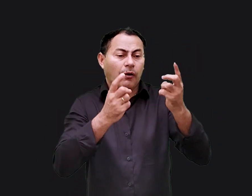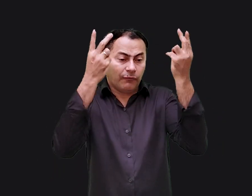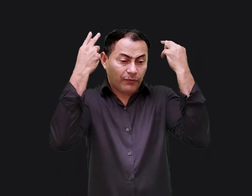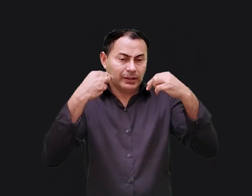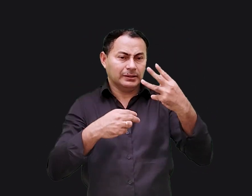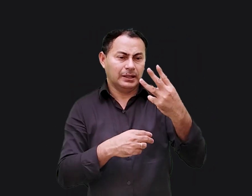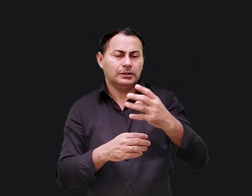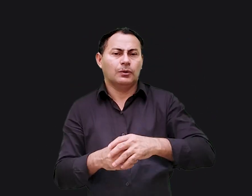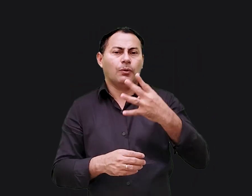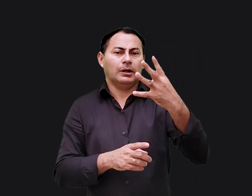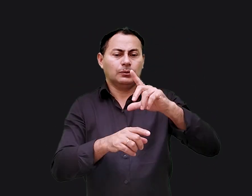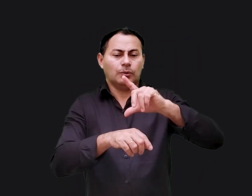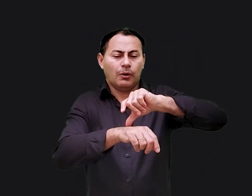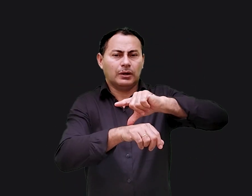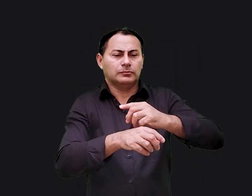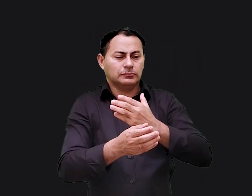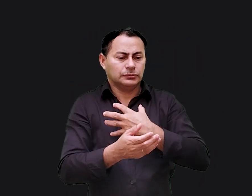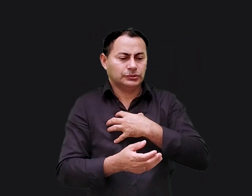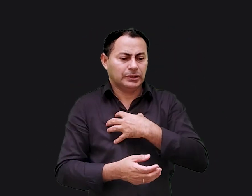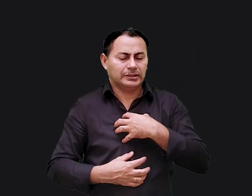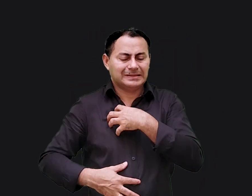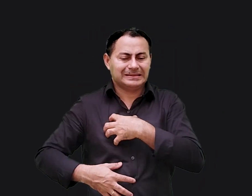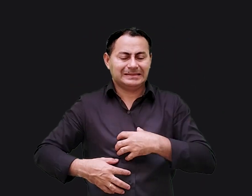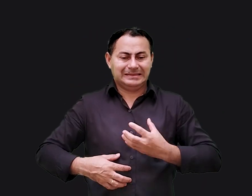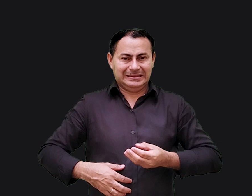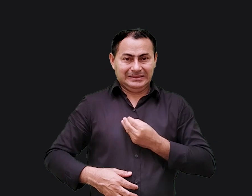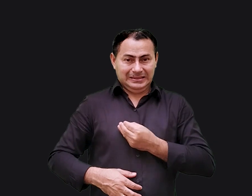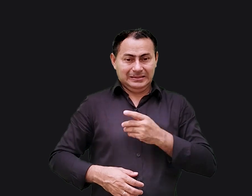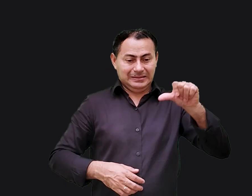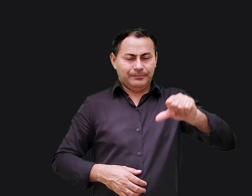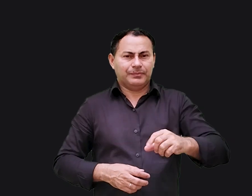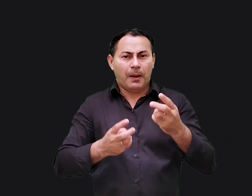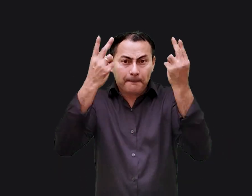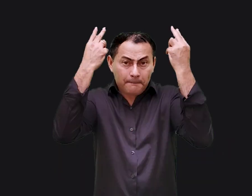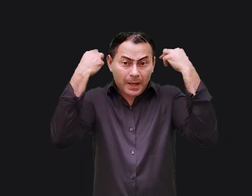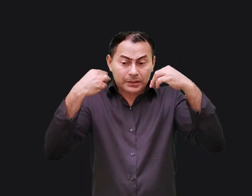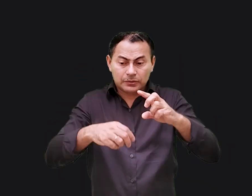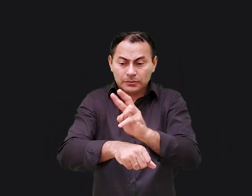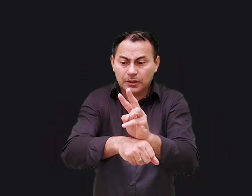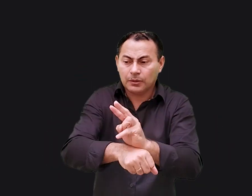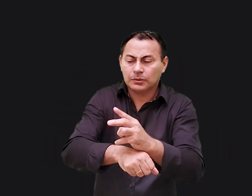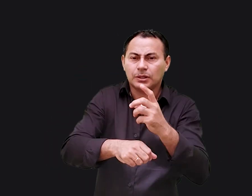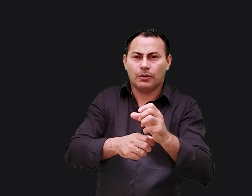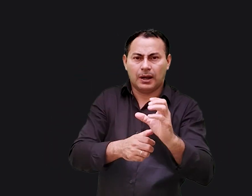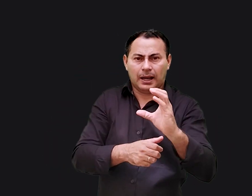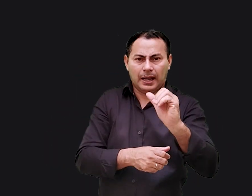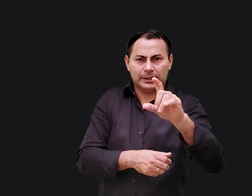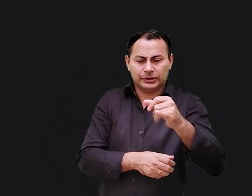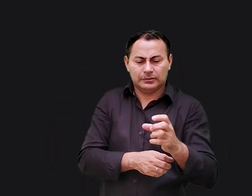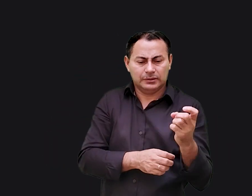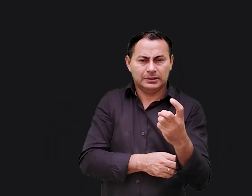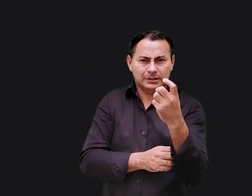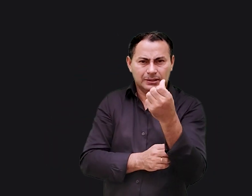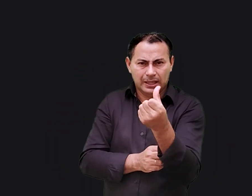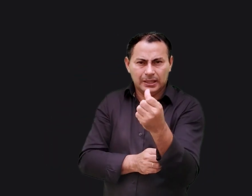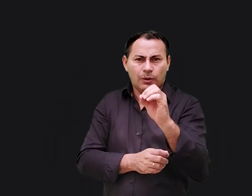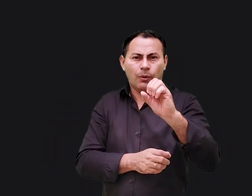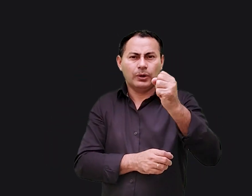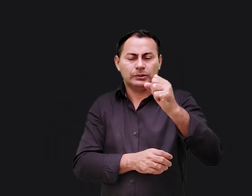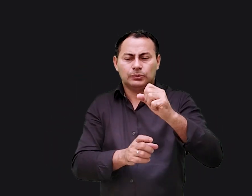ovelha depois de 3 ou 4 horas, seu estado começa a se complicar. Se o pastor não for lá com seu cajado, em 6 ou 8